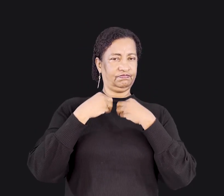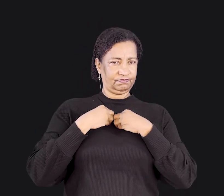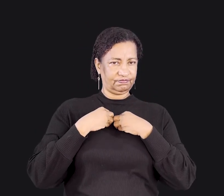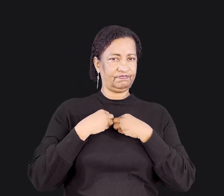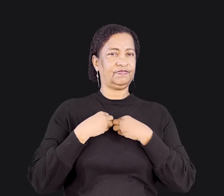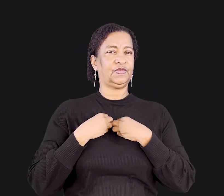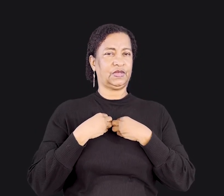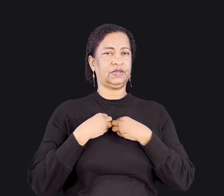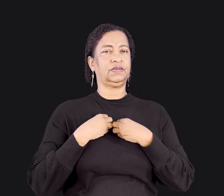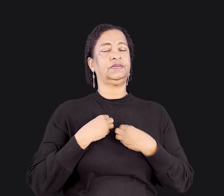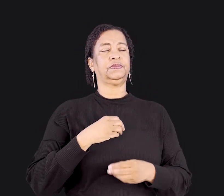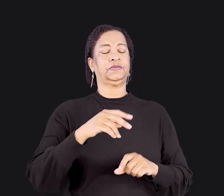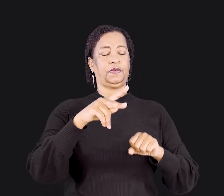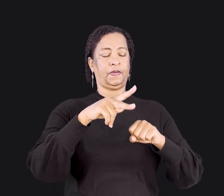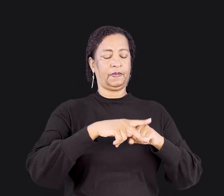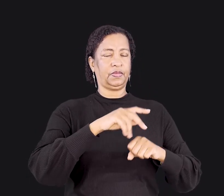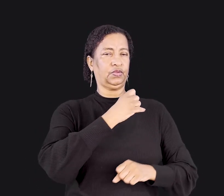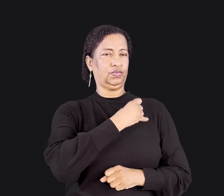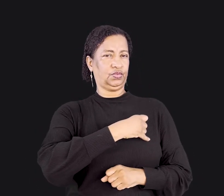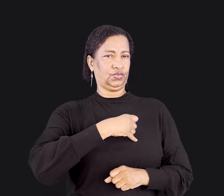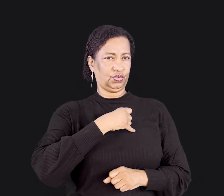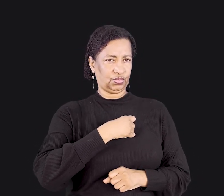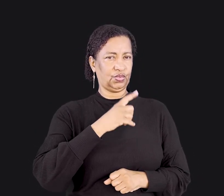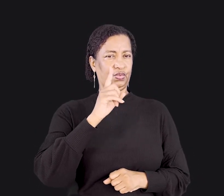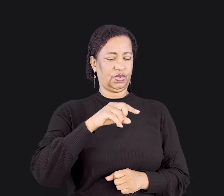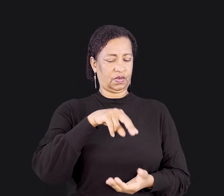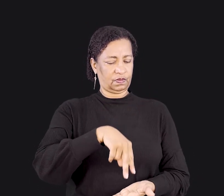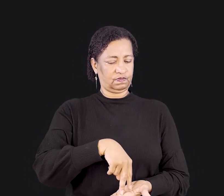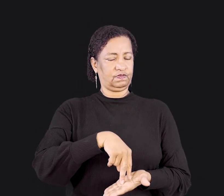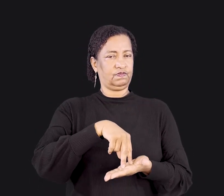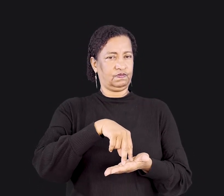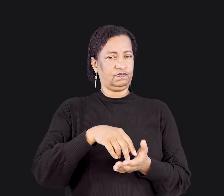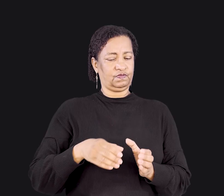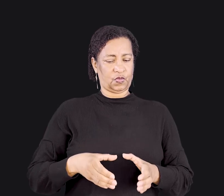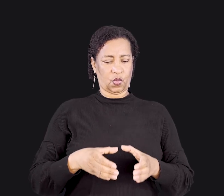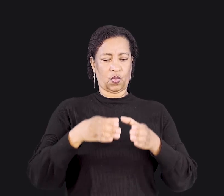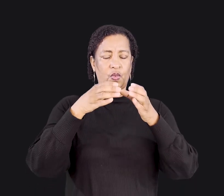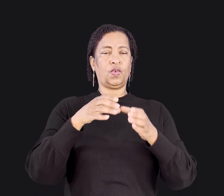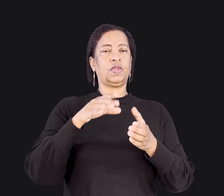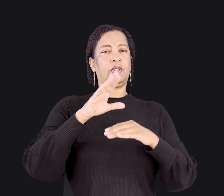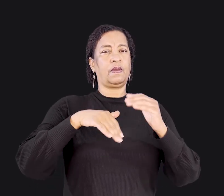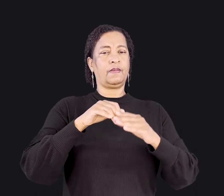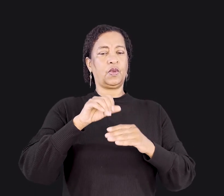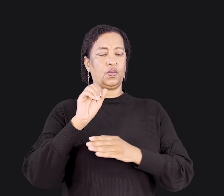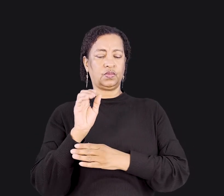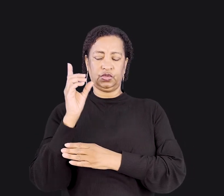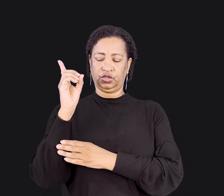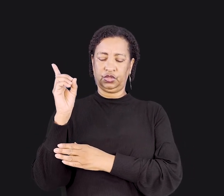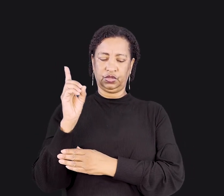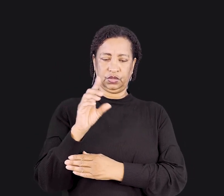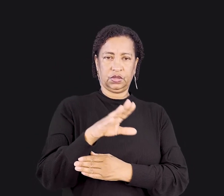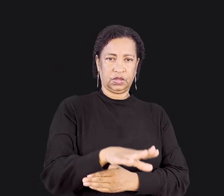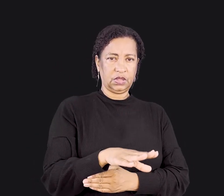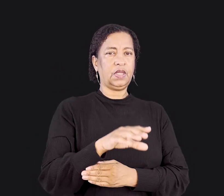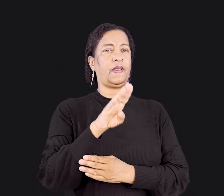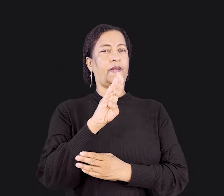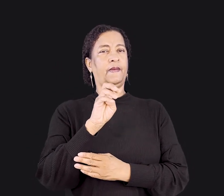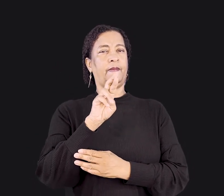concedida, Tiago, Pedro e João, tidos como colunas, estenderam a mão direita a mim e a Barnabé em sinal de